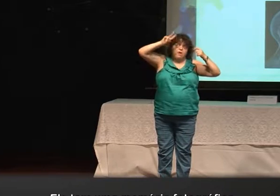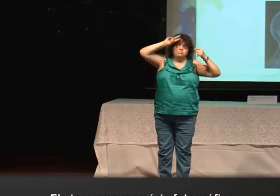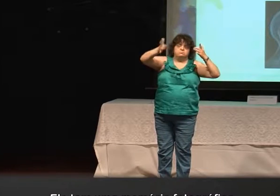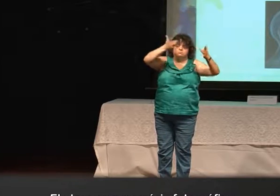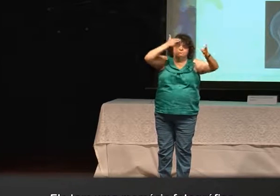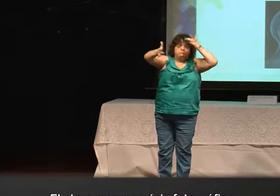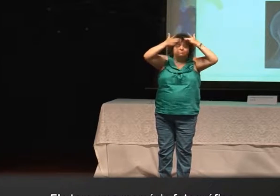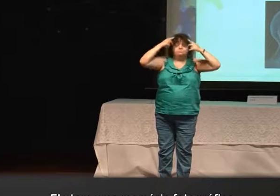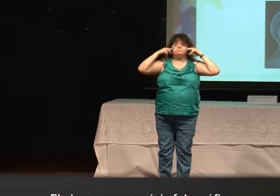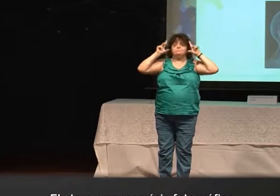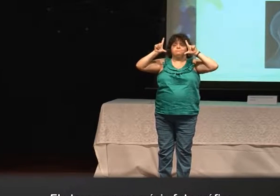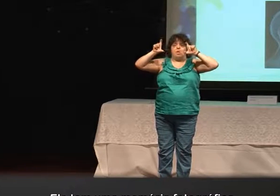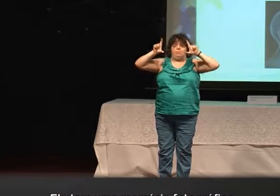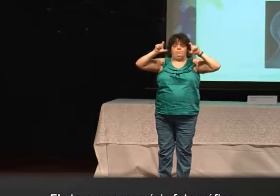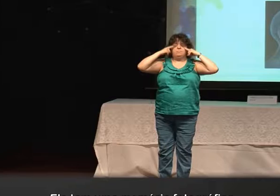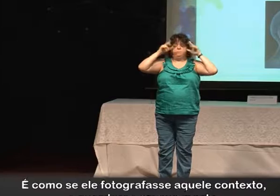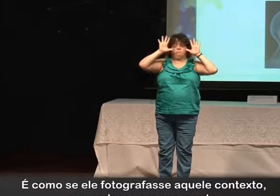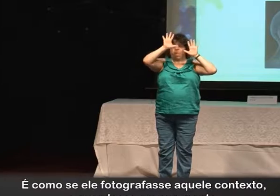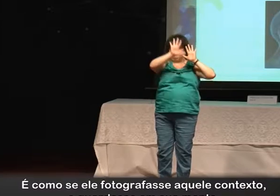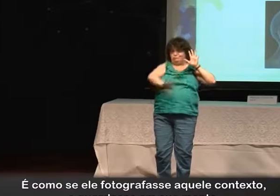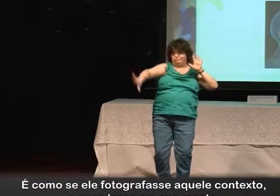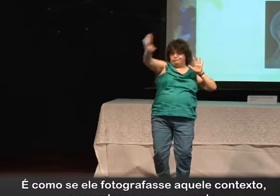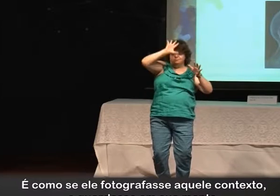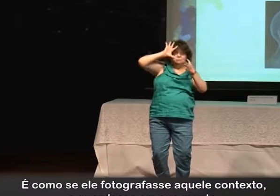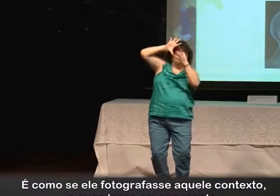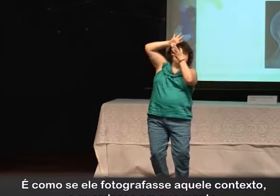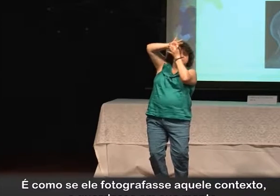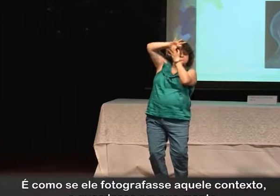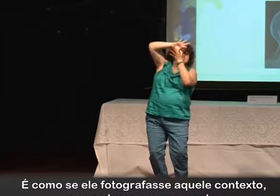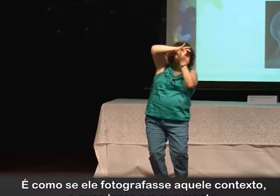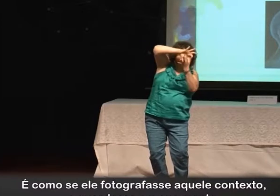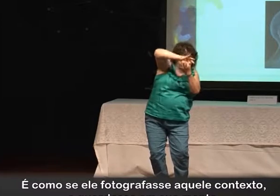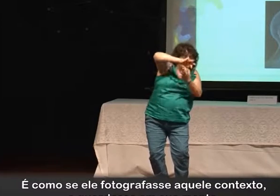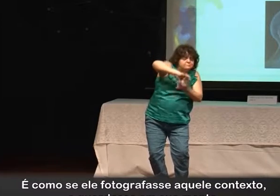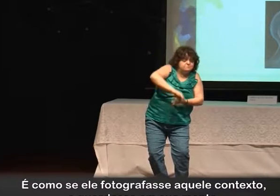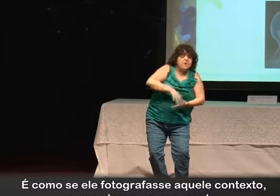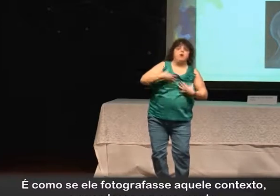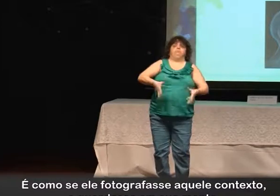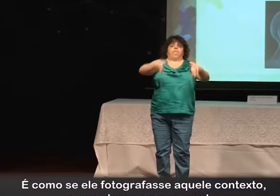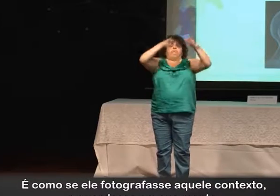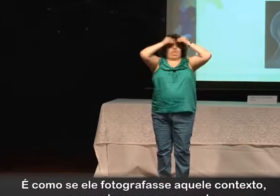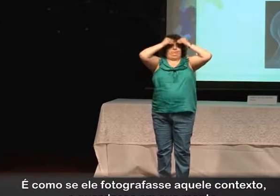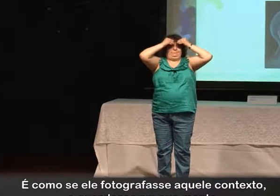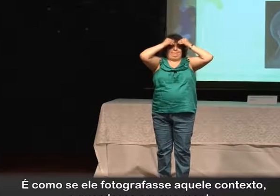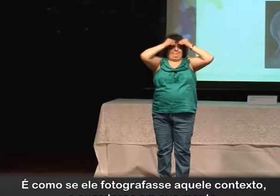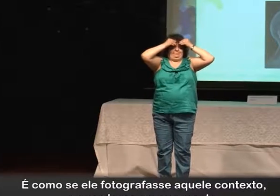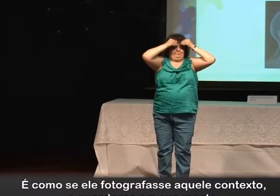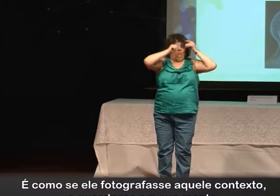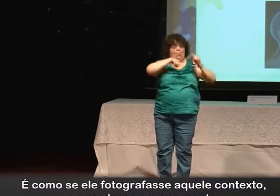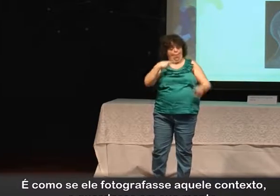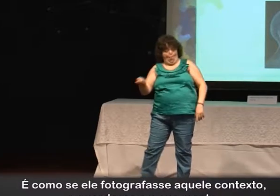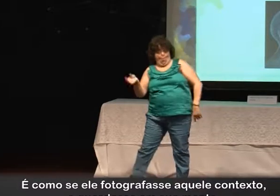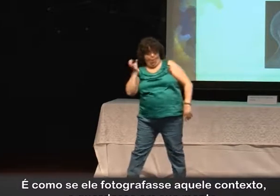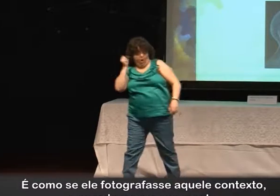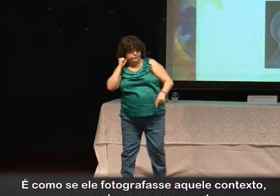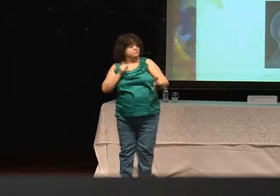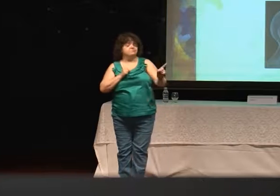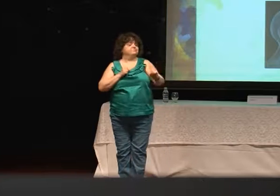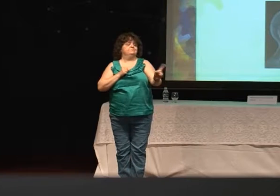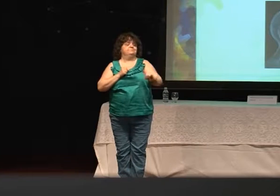uma memória fotográfica. É como se ele fotografasse aquela cena, aquele contexto e guardasse em sua mente.